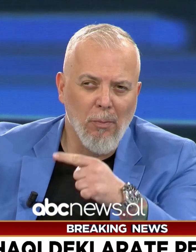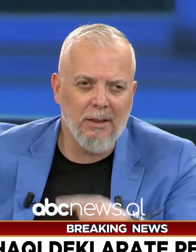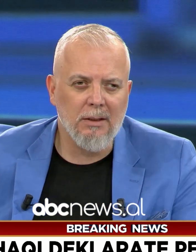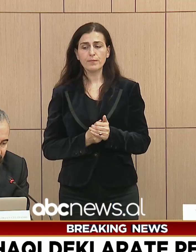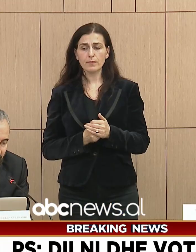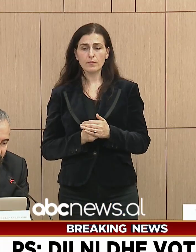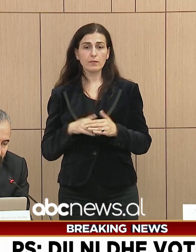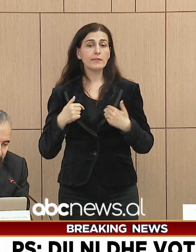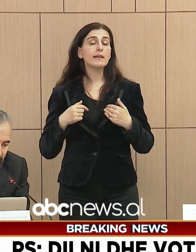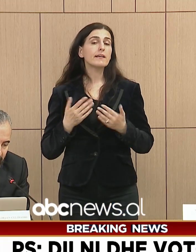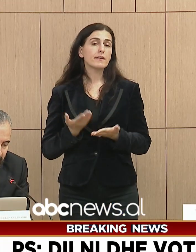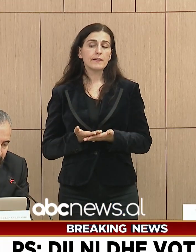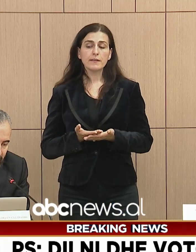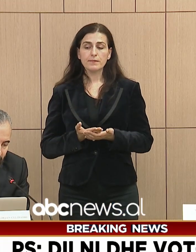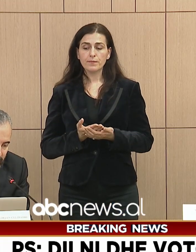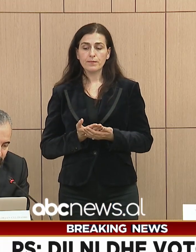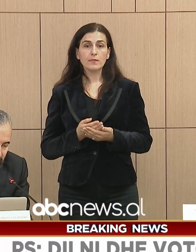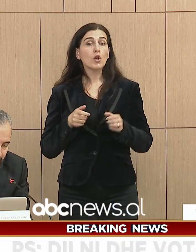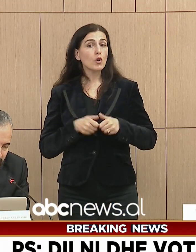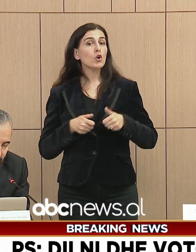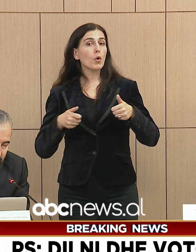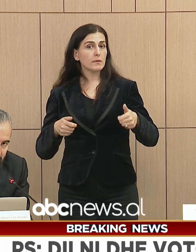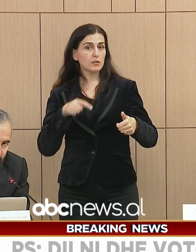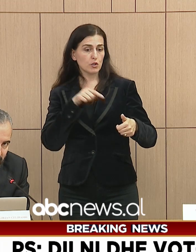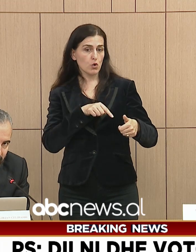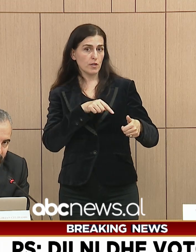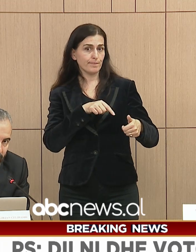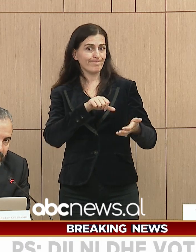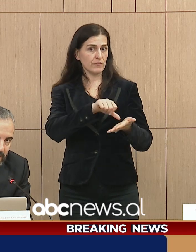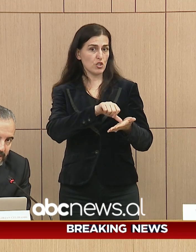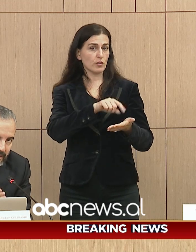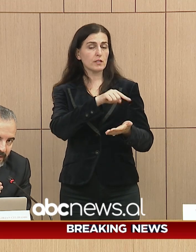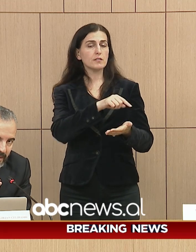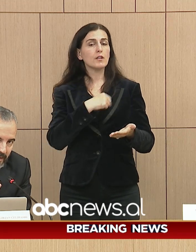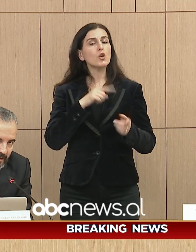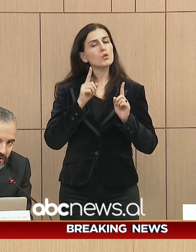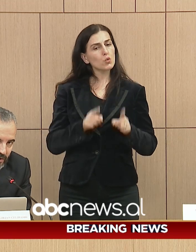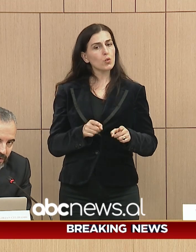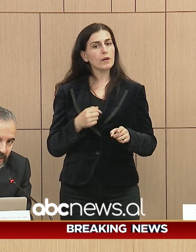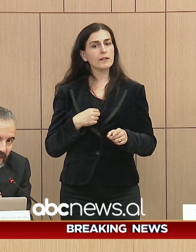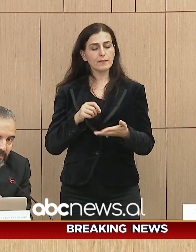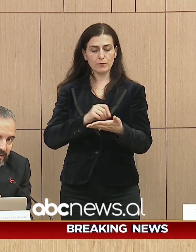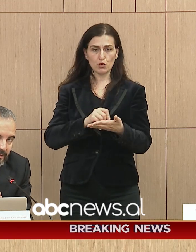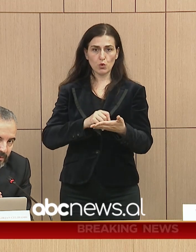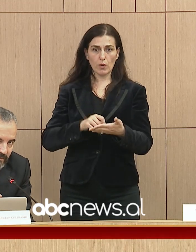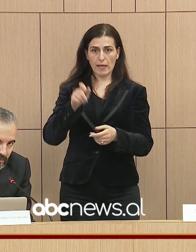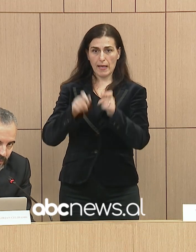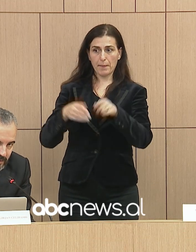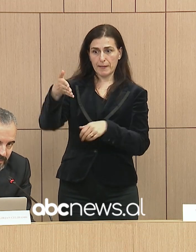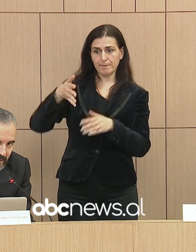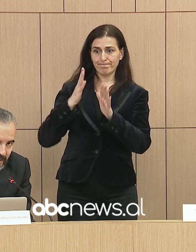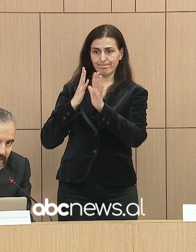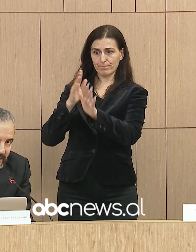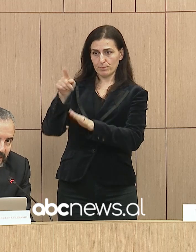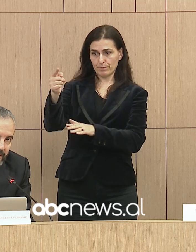votime. Kalojmë pak te Celibashi, pasi ai duhet të përgjigjë një pyetje shumë të rëndësishme. Tre orët që humbën në gati 1000 qendra votimi,